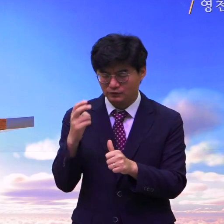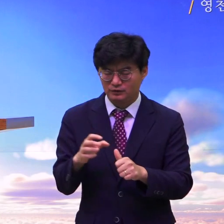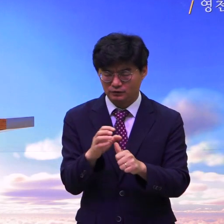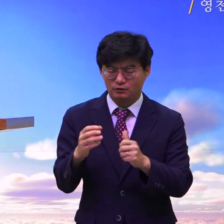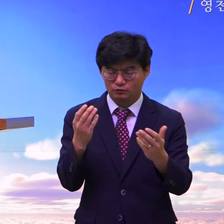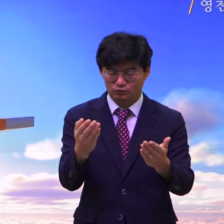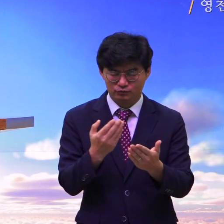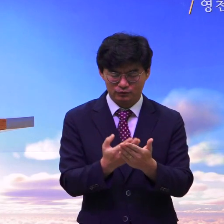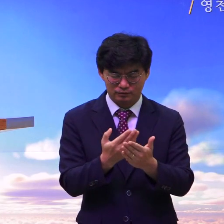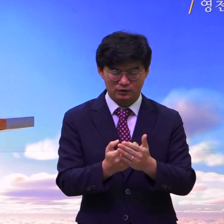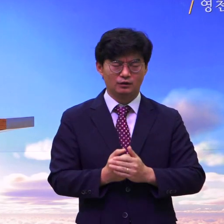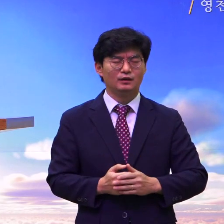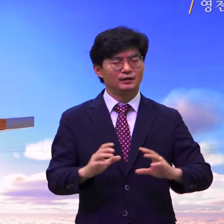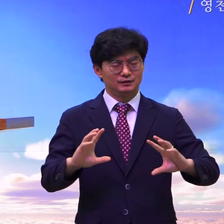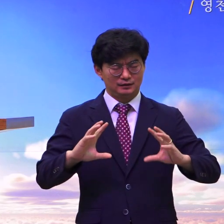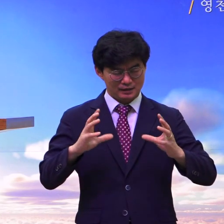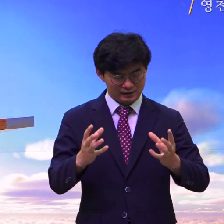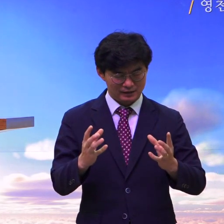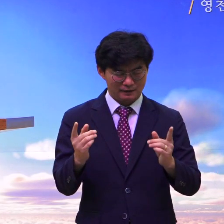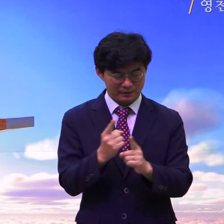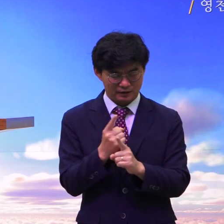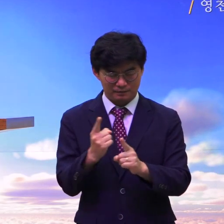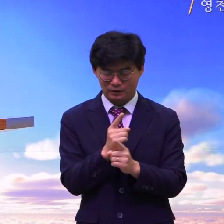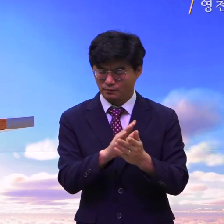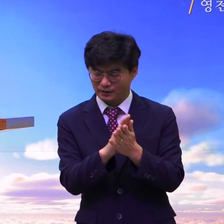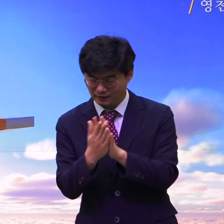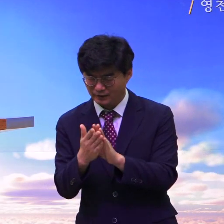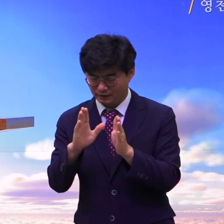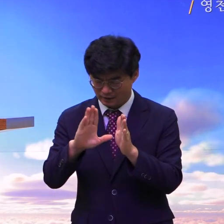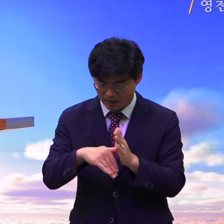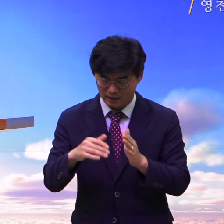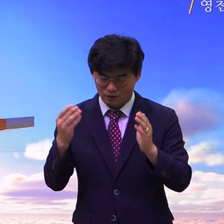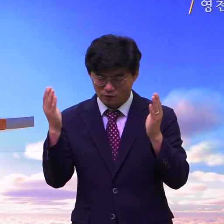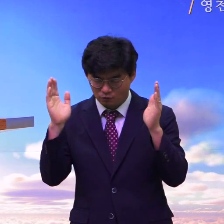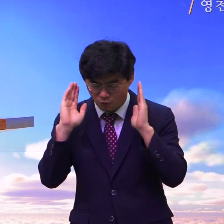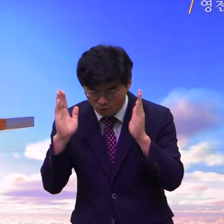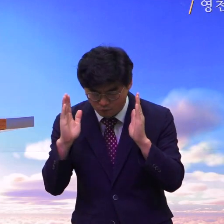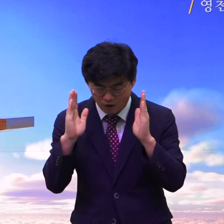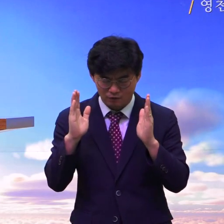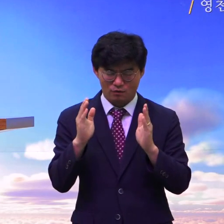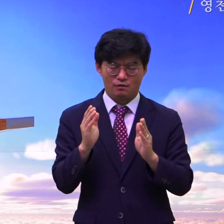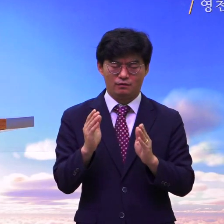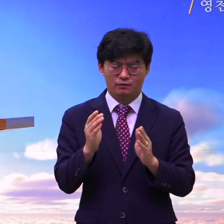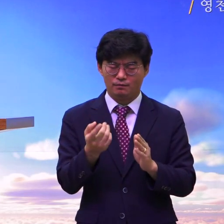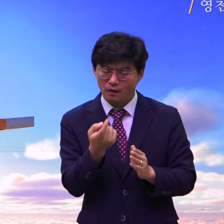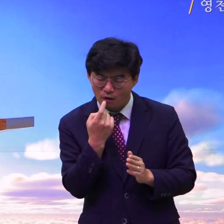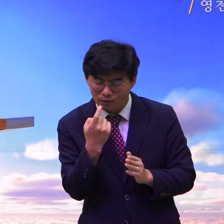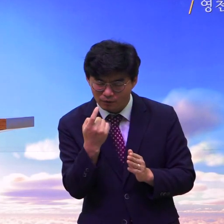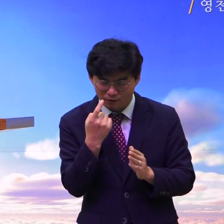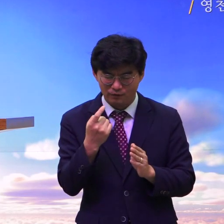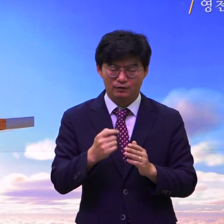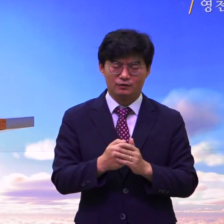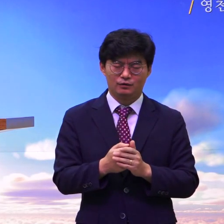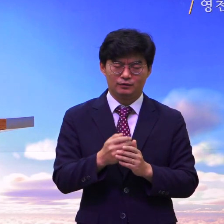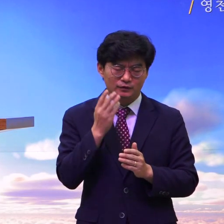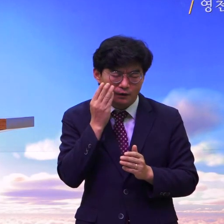시대에 준비하고 공부하고 대처해서 정말 우리들의 할 것들이 많이